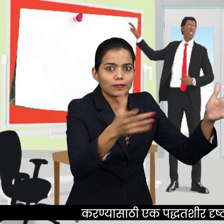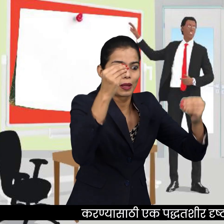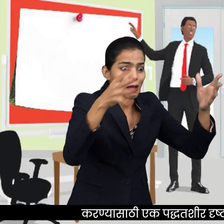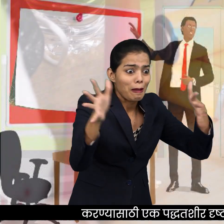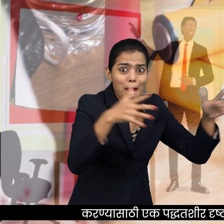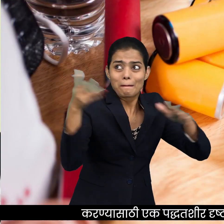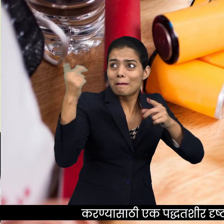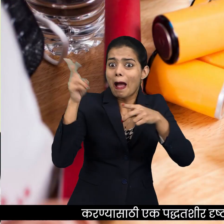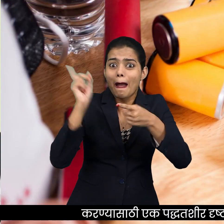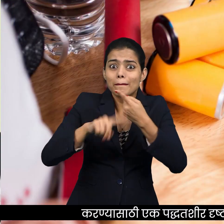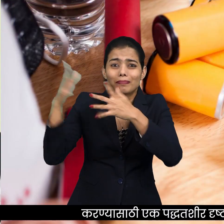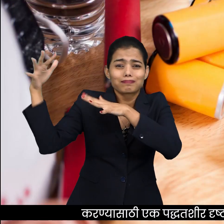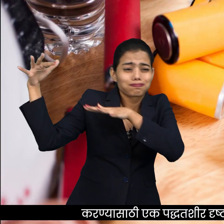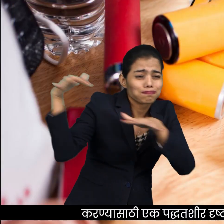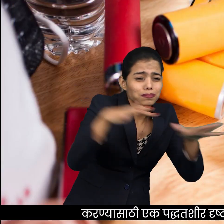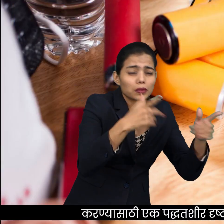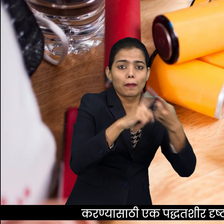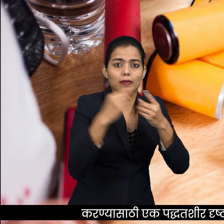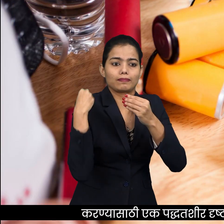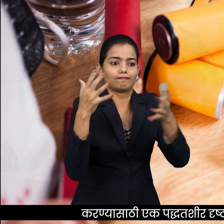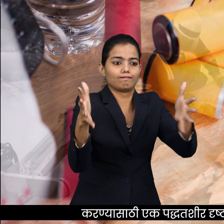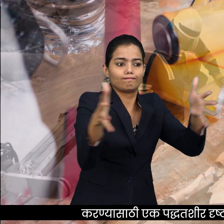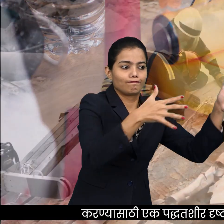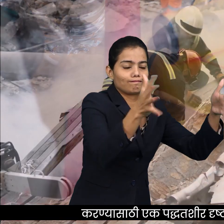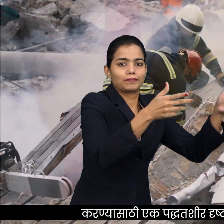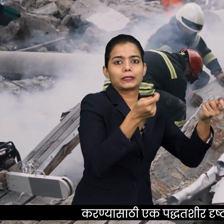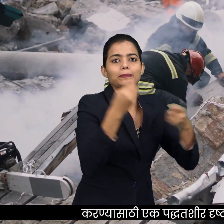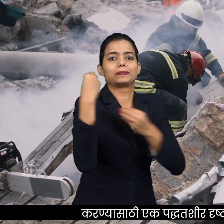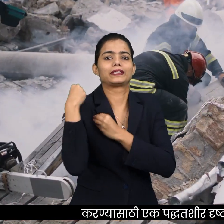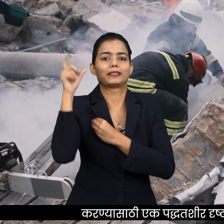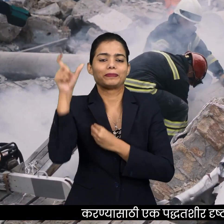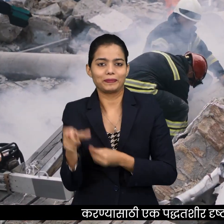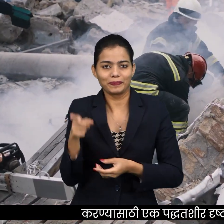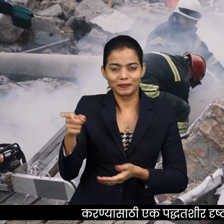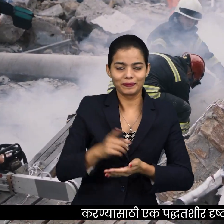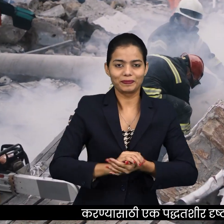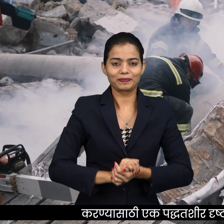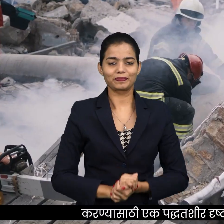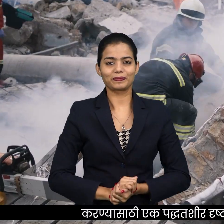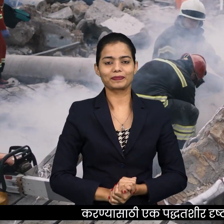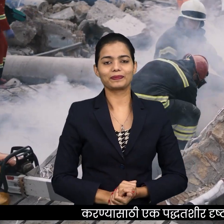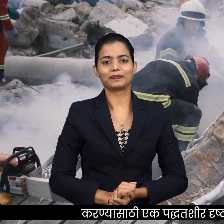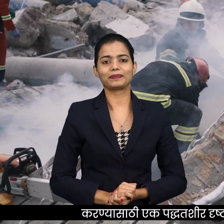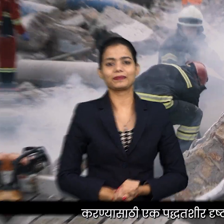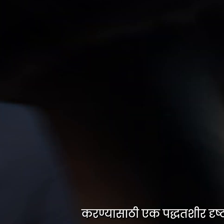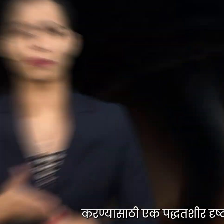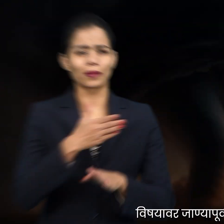व्यवस्थापित करण्यासाठी एक पद्धतशीर दृष्टिकोन देखील समाविष्ट आहे.